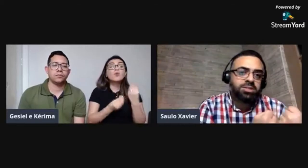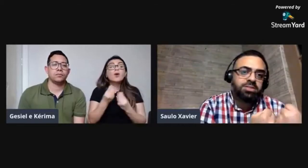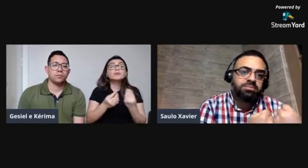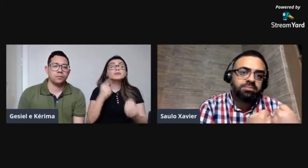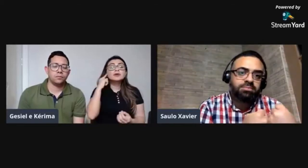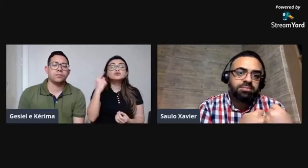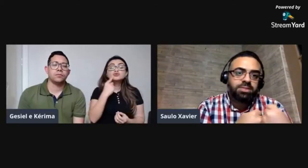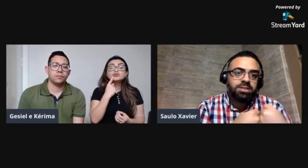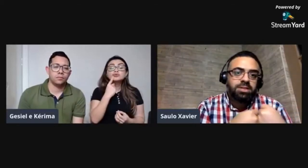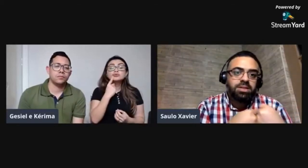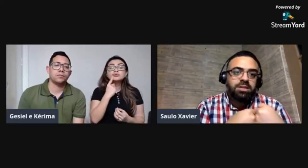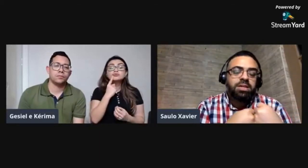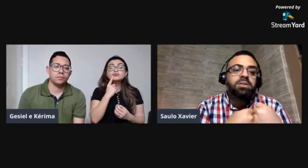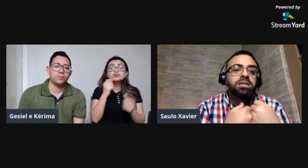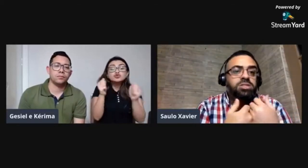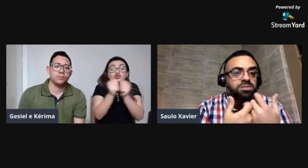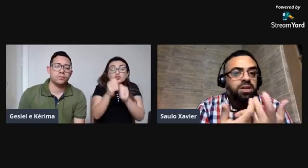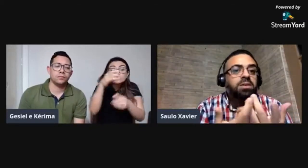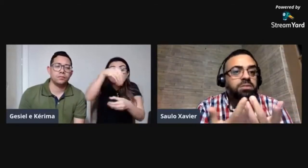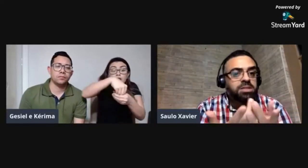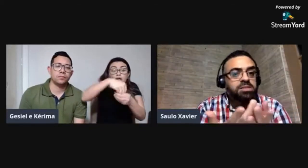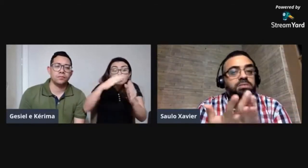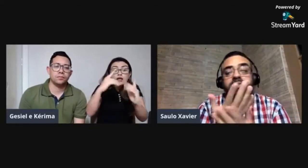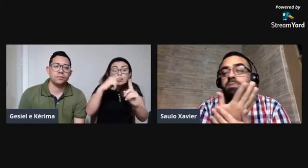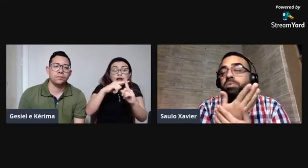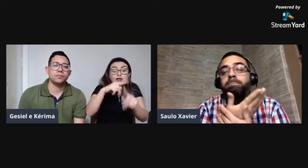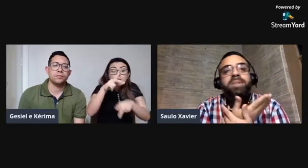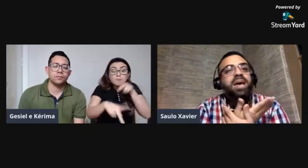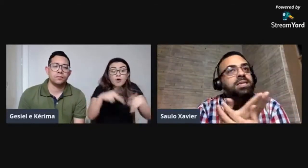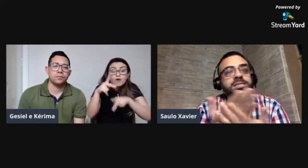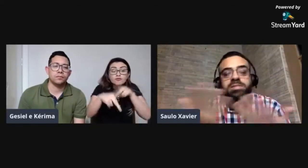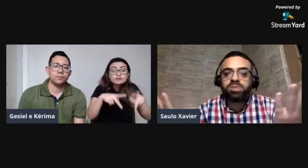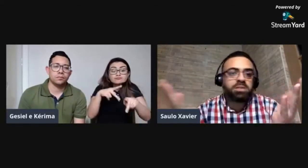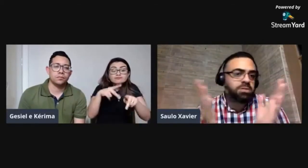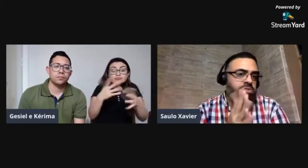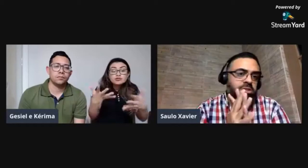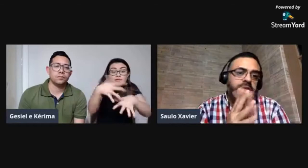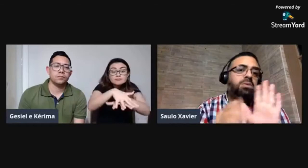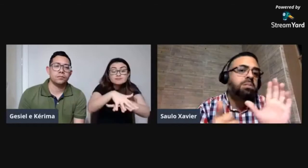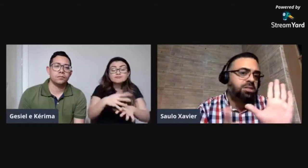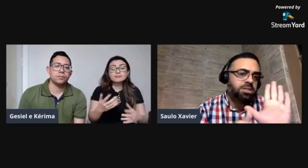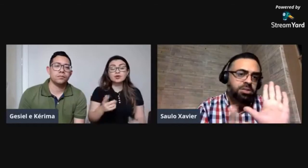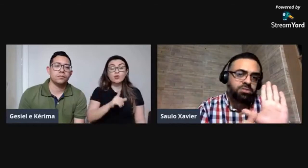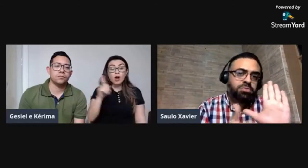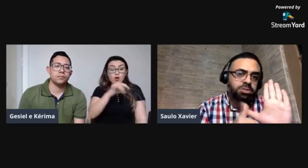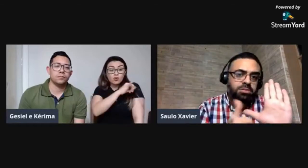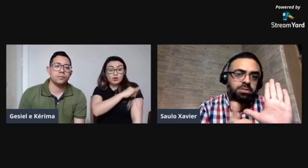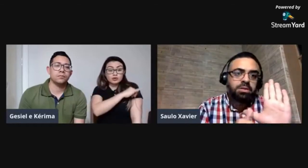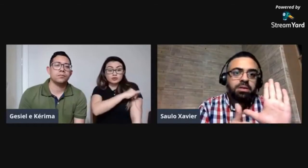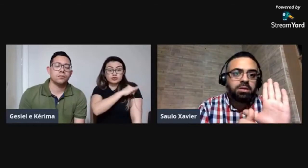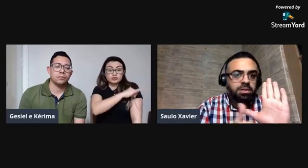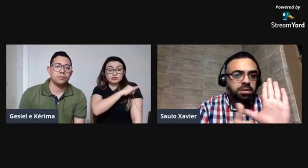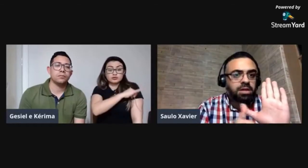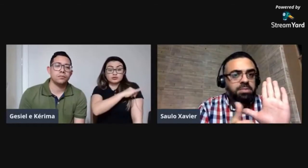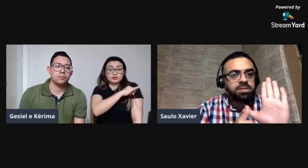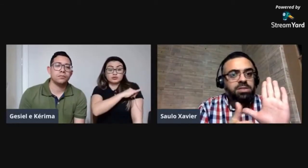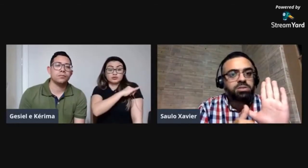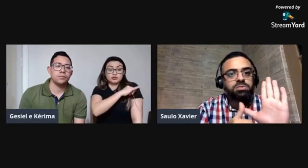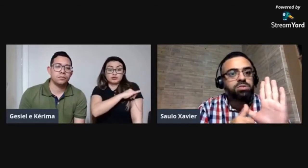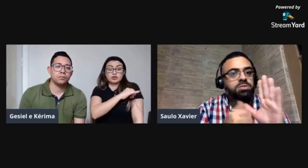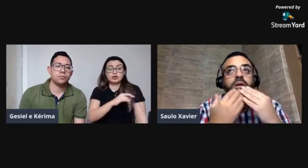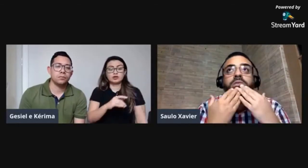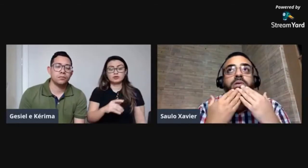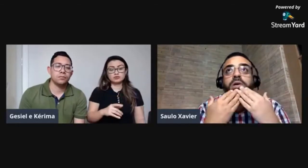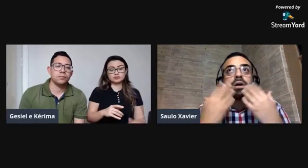com a igreja. Que é o que a gente vê acontecer, o exemplo belíssimo lá no Rio de Janeiro com a Batista Atitude. A